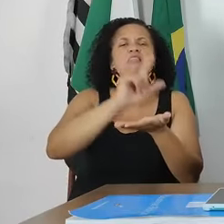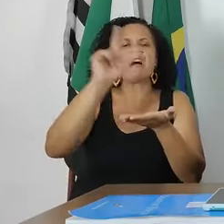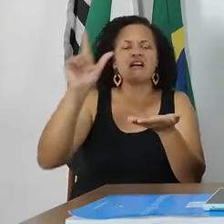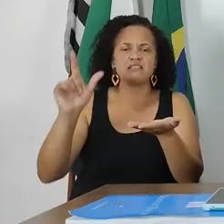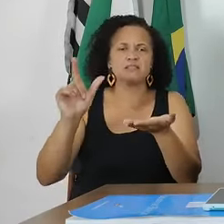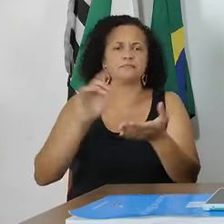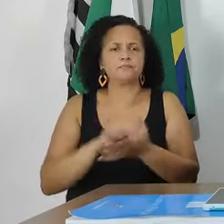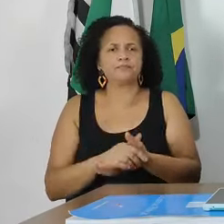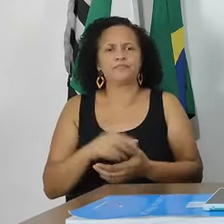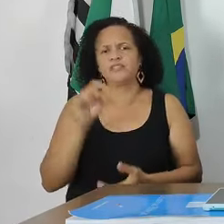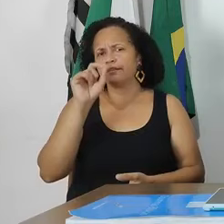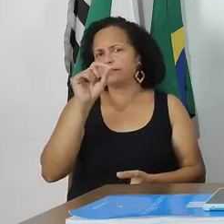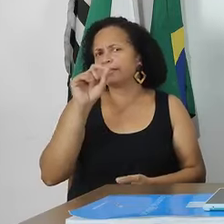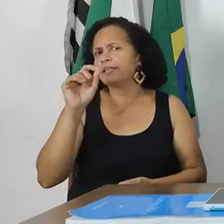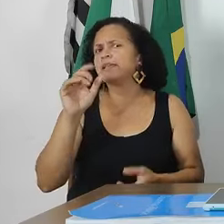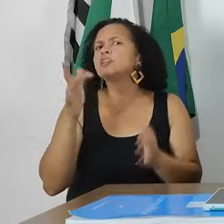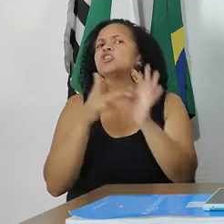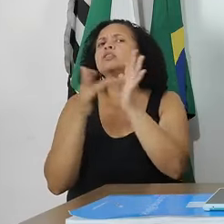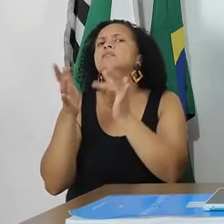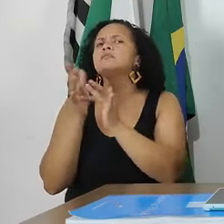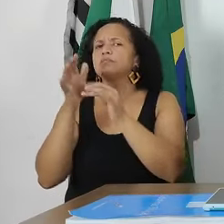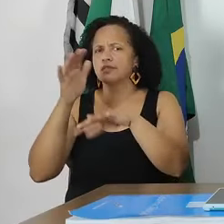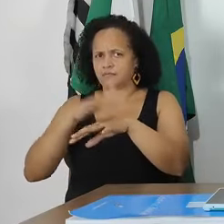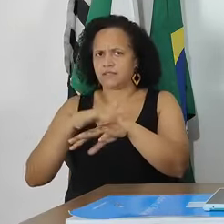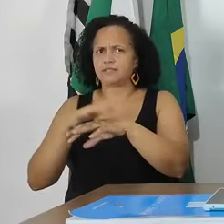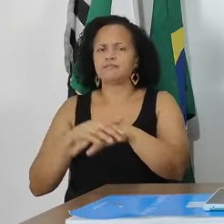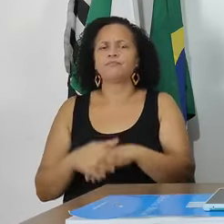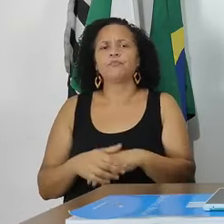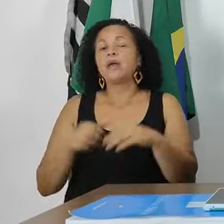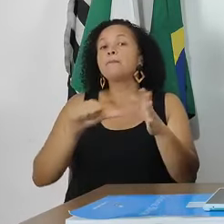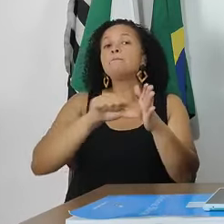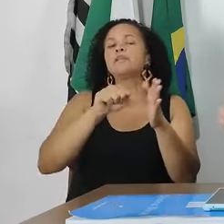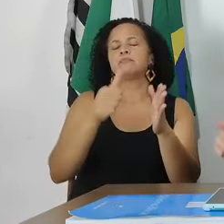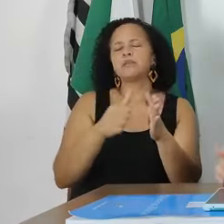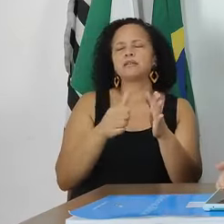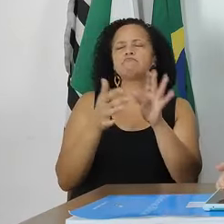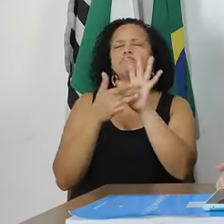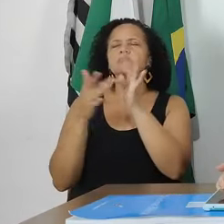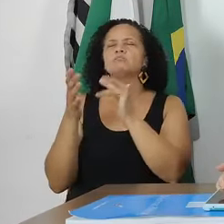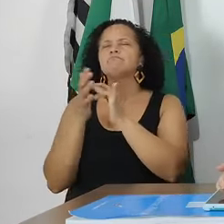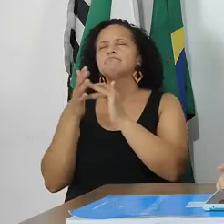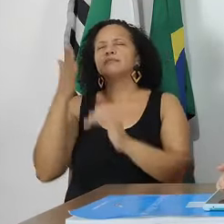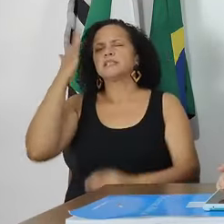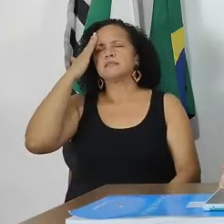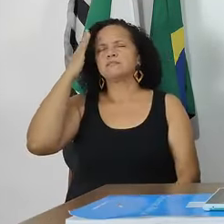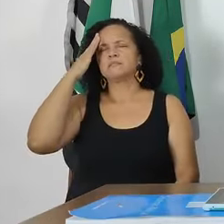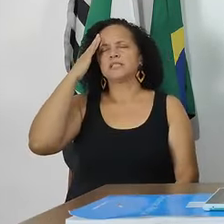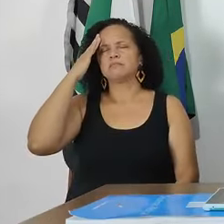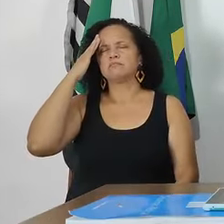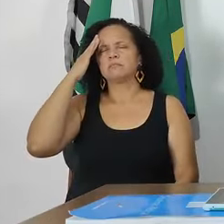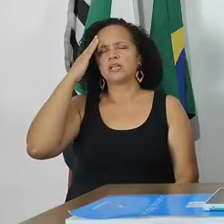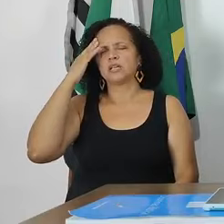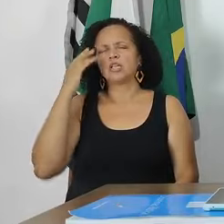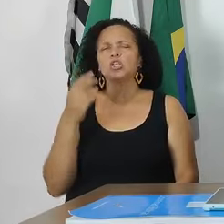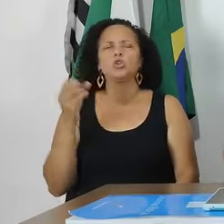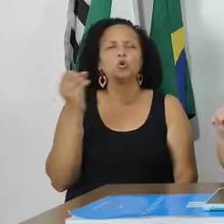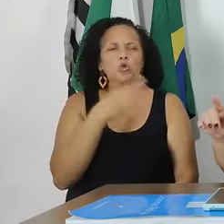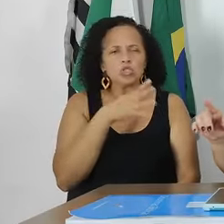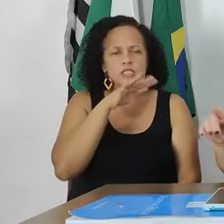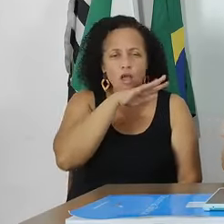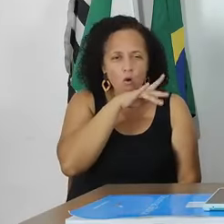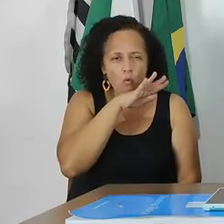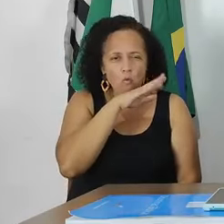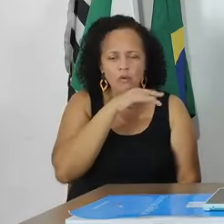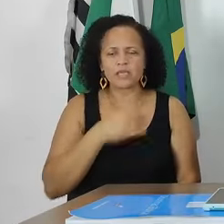de Marta e Maria e chorou com Marta e Maria. E depois o que ele fez? Ressuscitou. Olha lá, ele não enviou